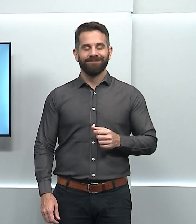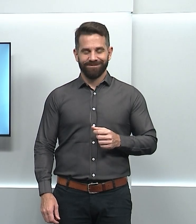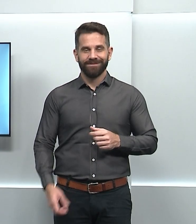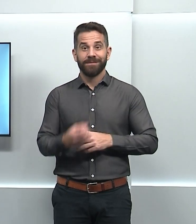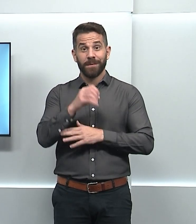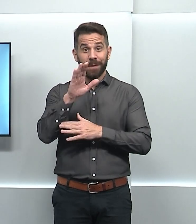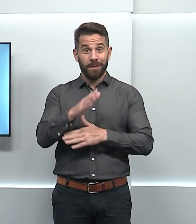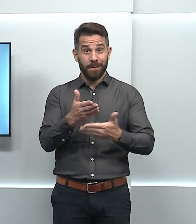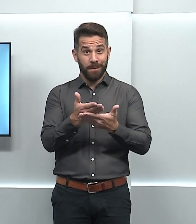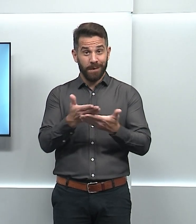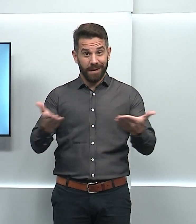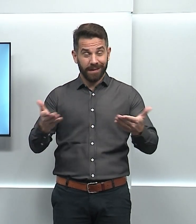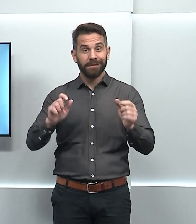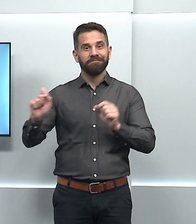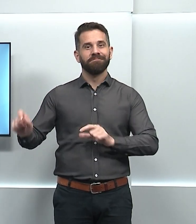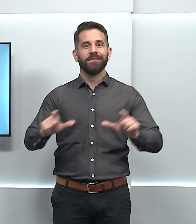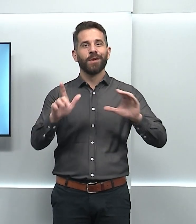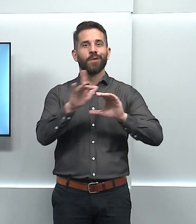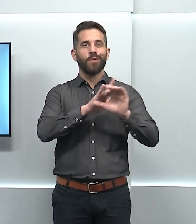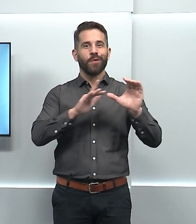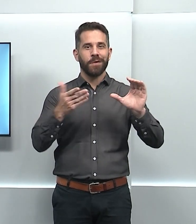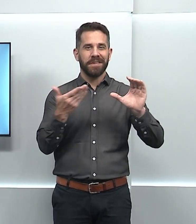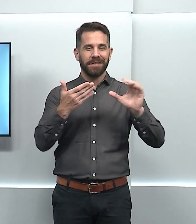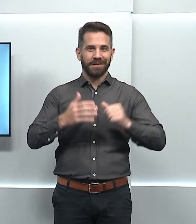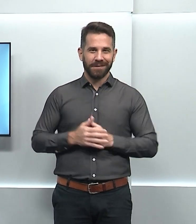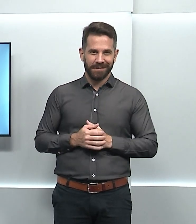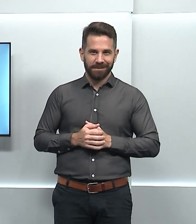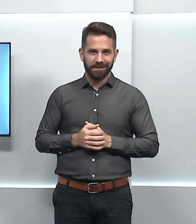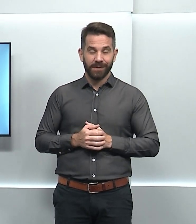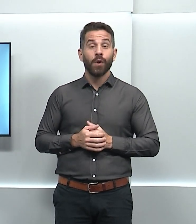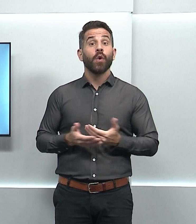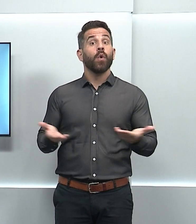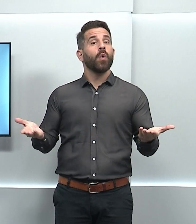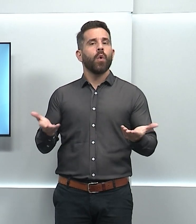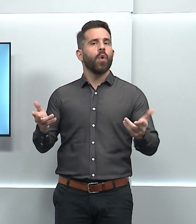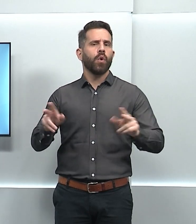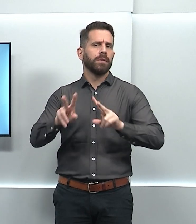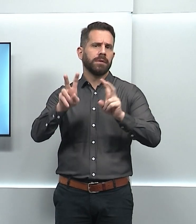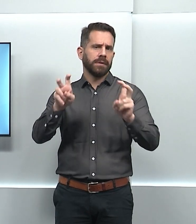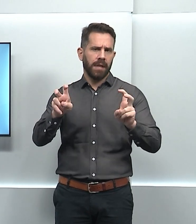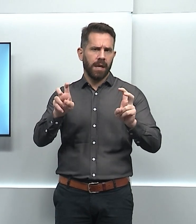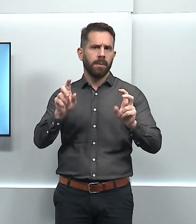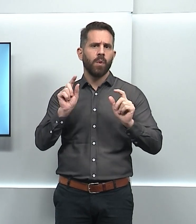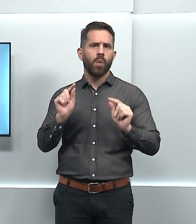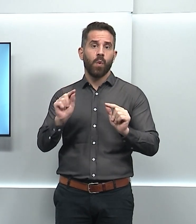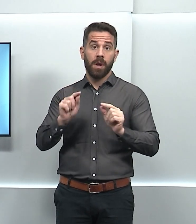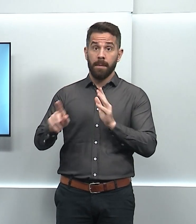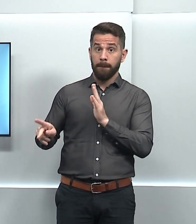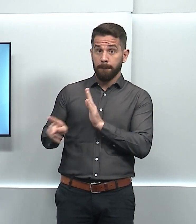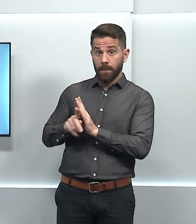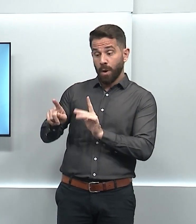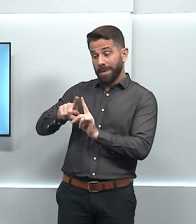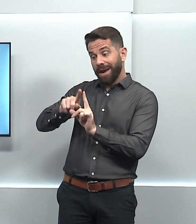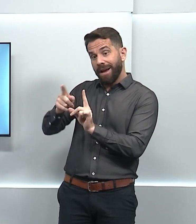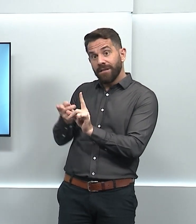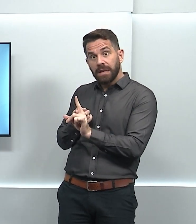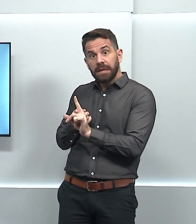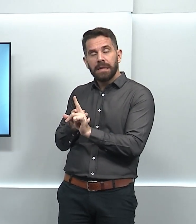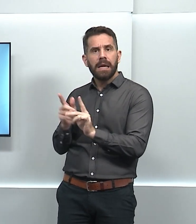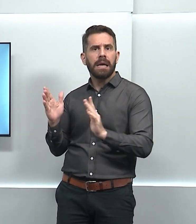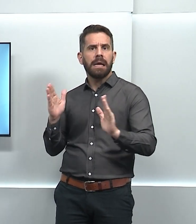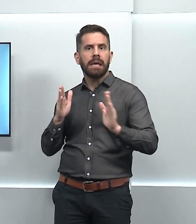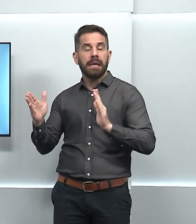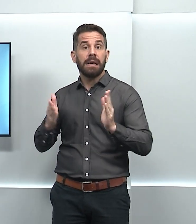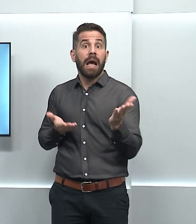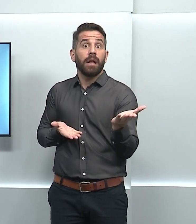Boa tarde, está no ar mais um Conexões. E hoje a gente vai falar sobre gravidez na adolescência e